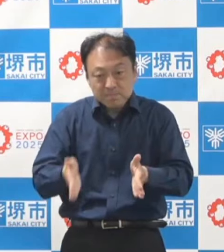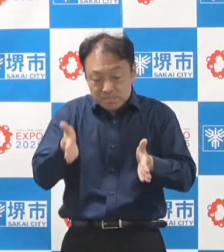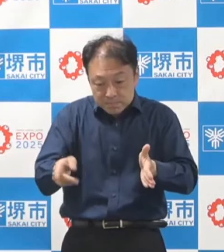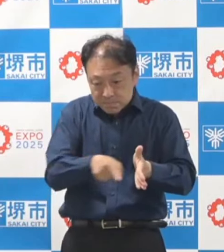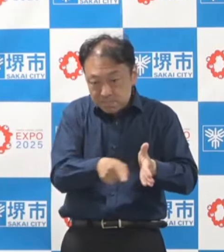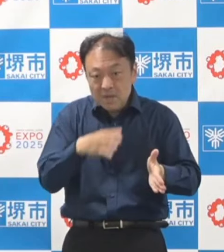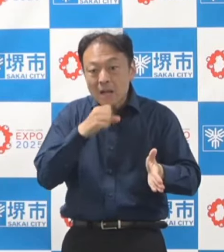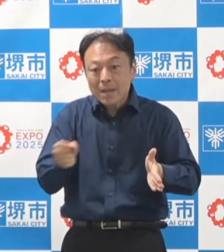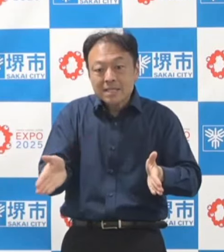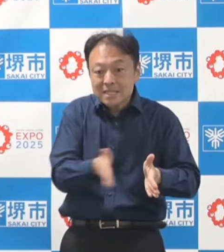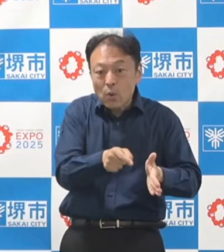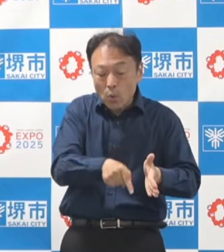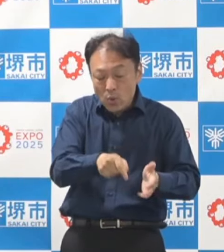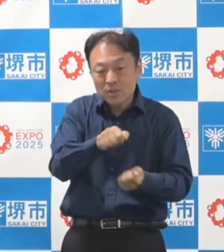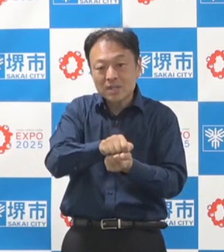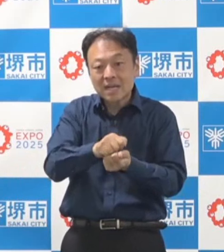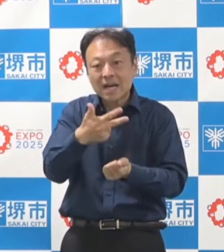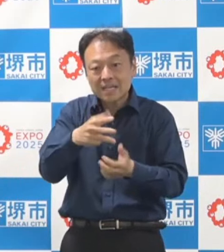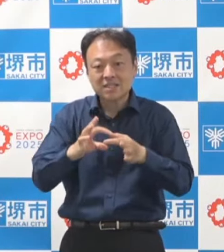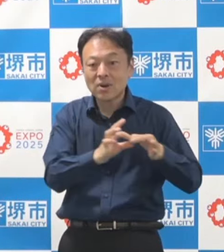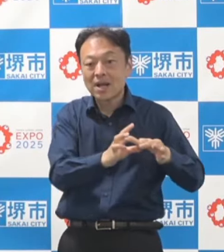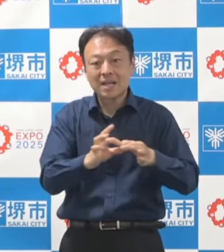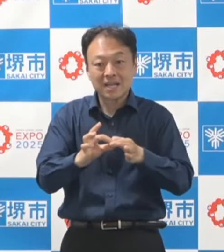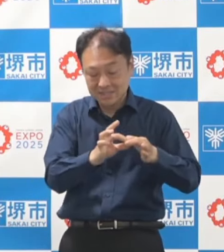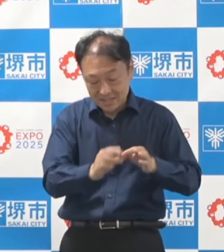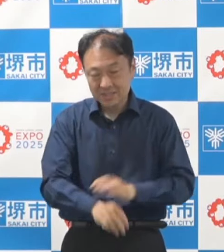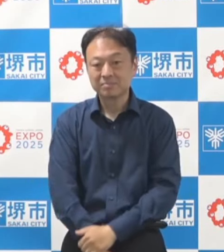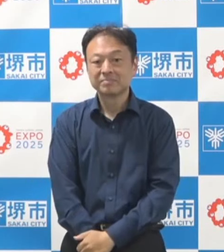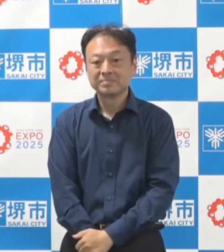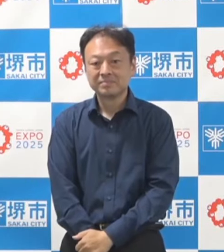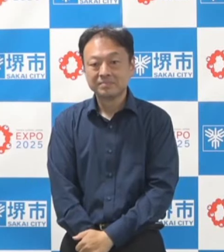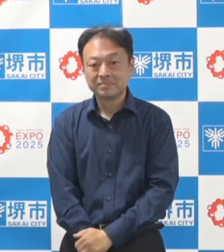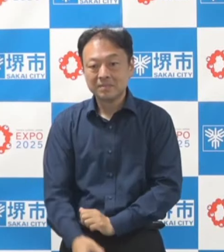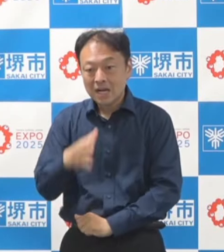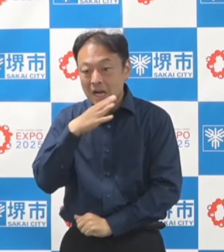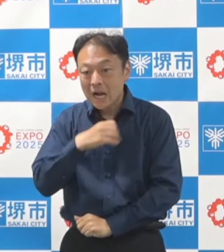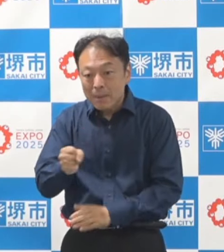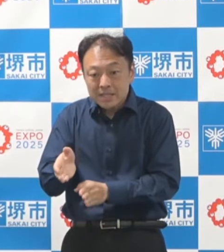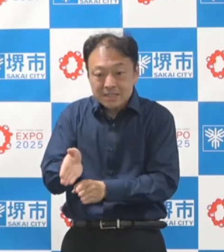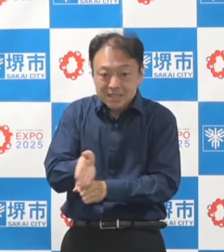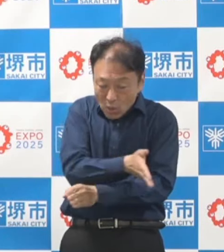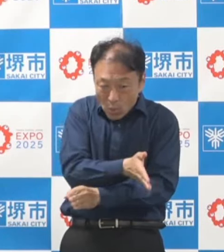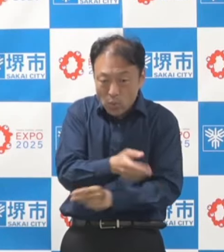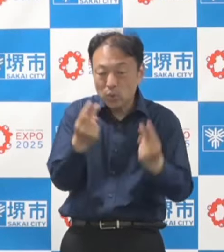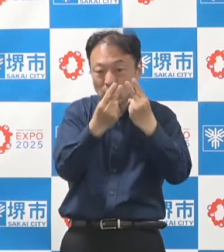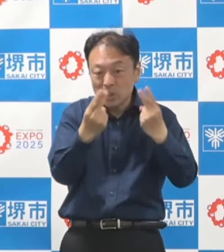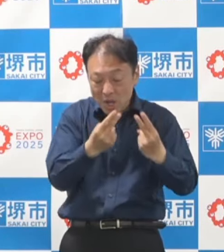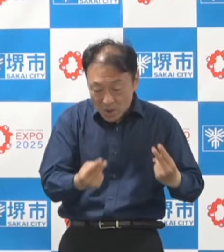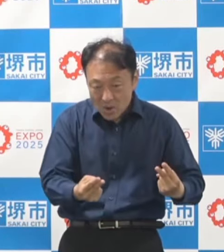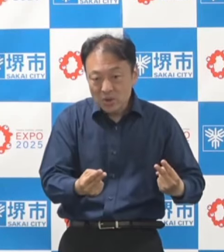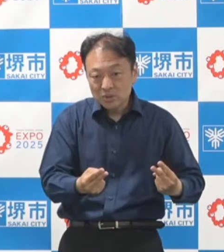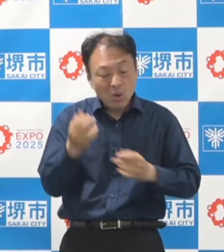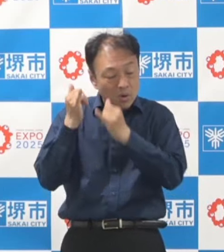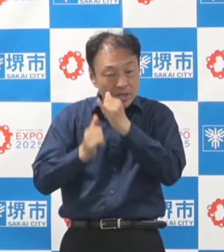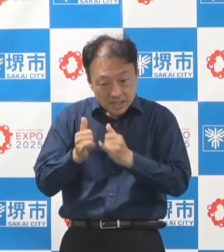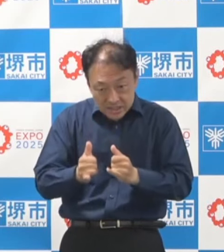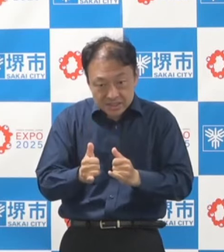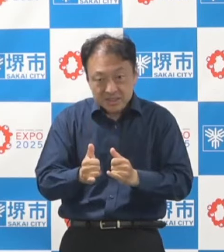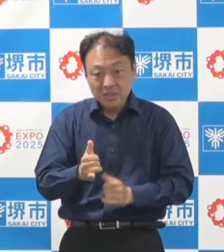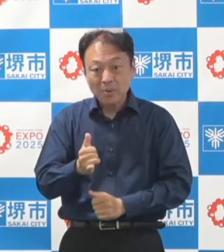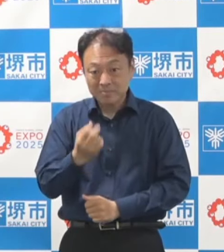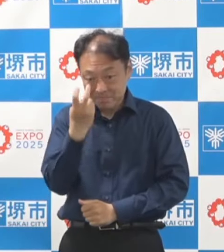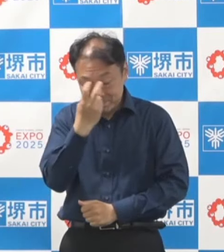はい、堺市博物館にて近代の仁徳天皇陵の歴史をひも解く企画展、